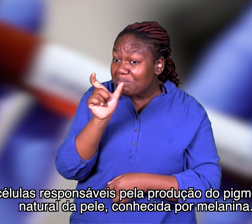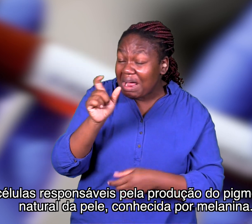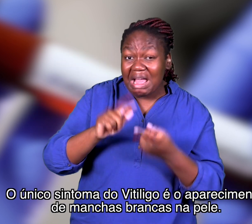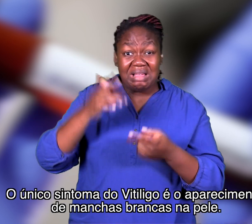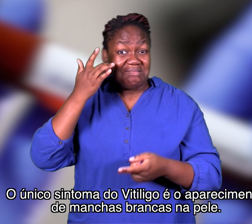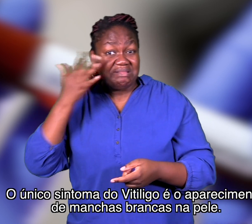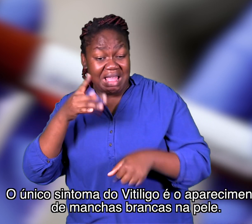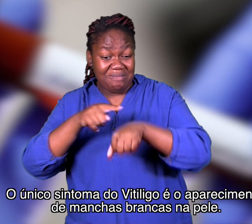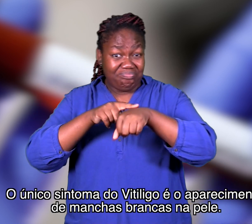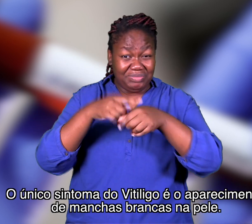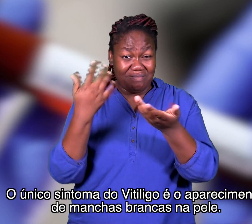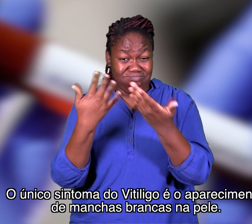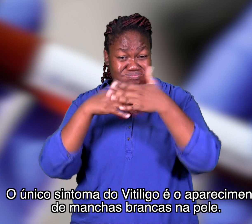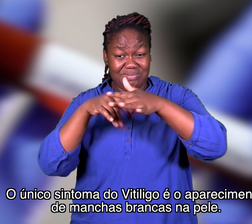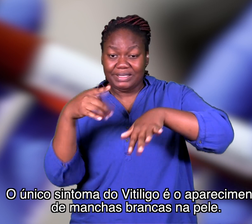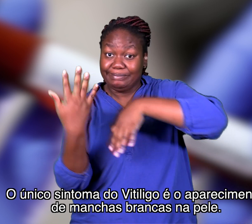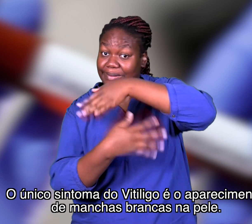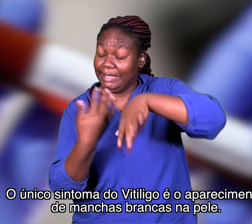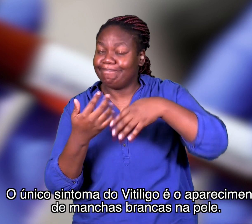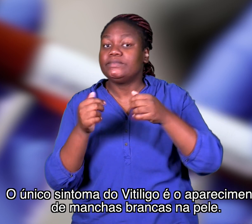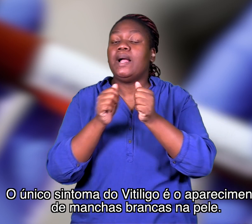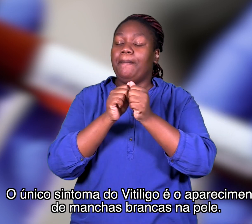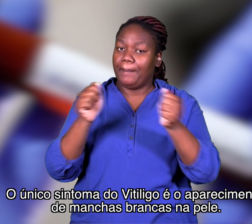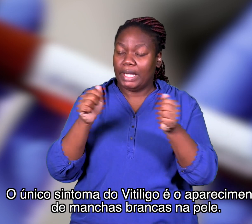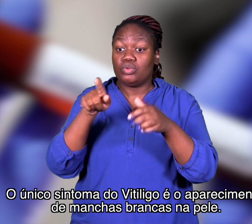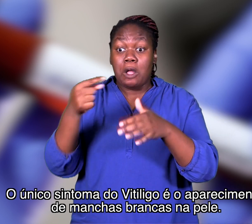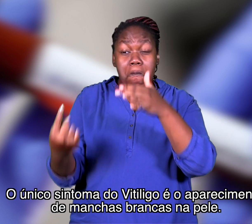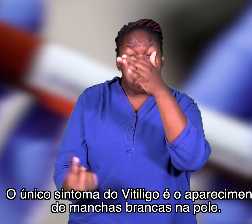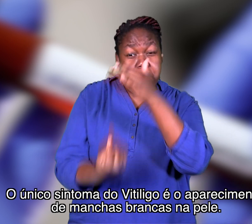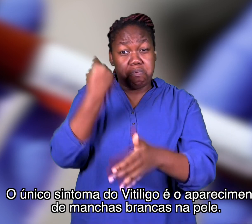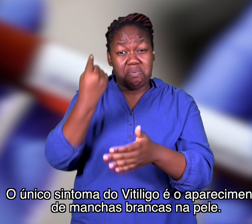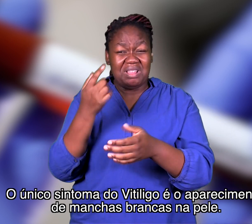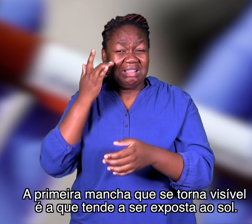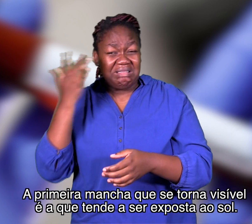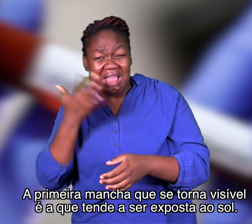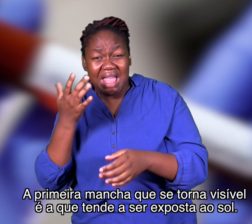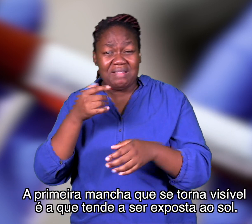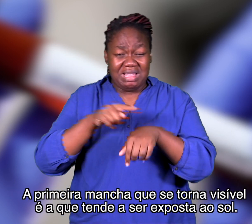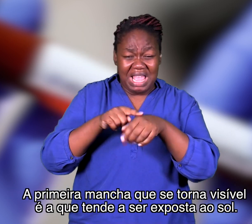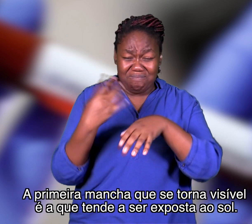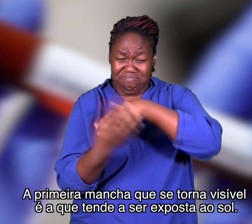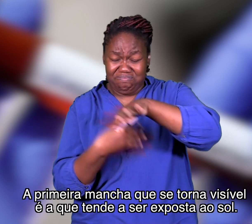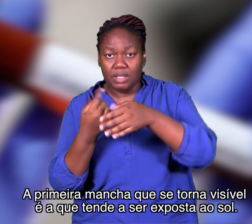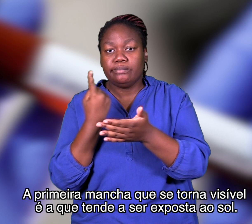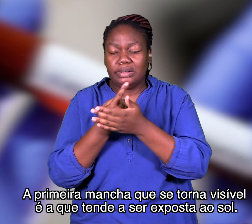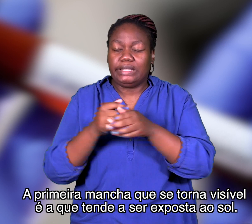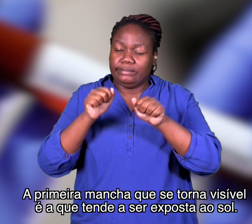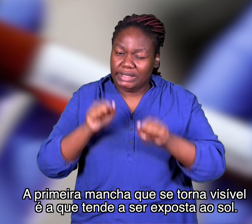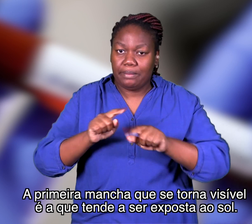O único sintoma do vitíligo é o aparecimento de manchas brancas na pele. A primeira mancha que se torna visível é a que